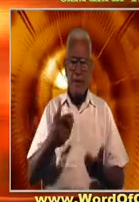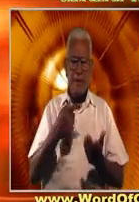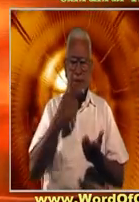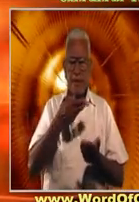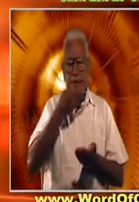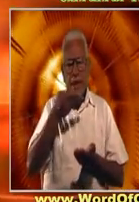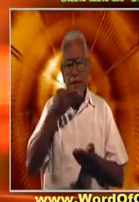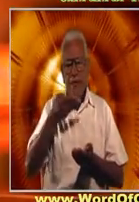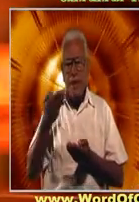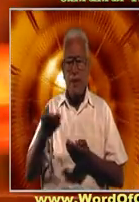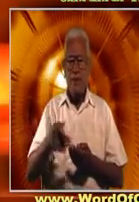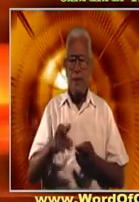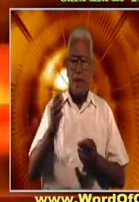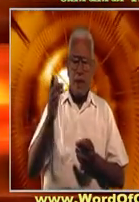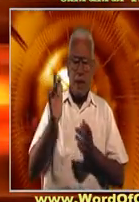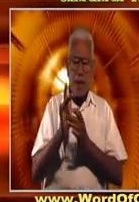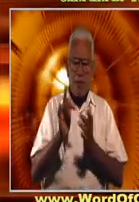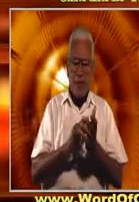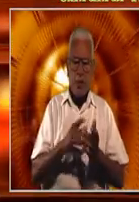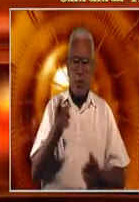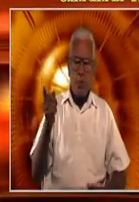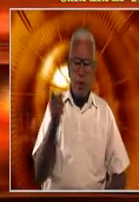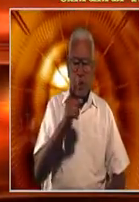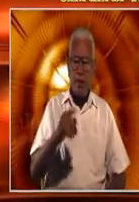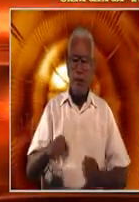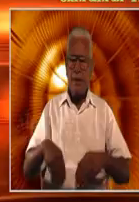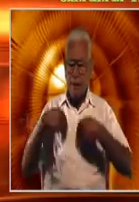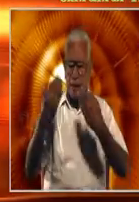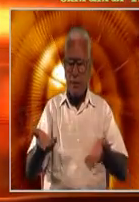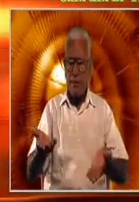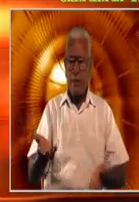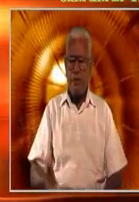தேச்சில வாலனை அவர் உங்களுக்கு தந்தரிலுவார்